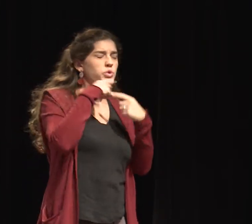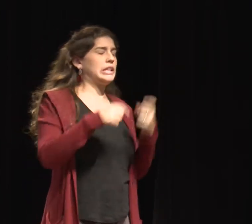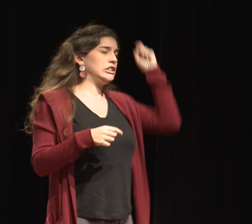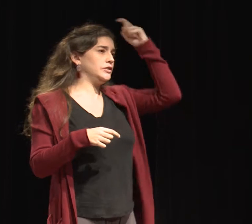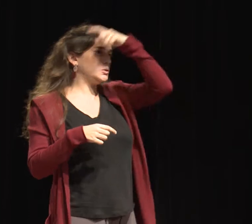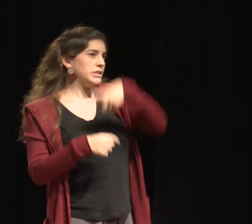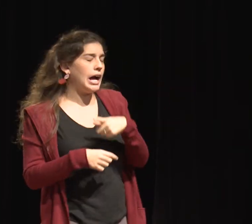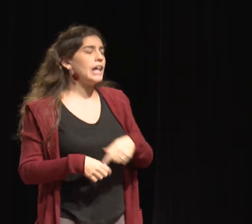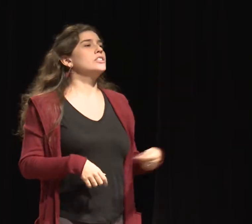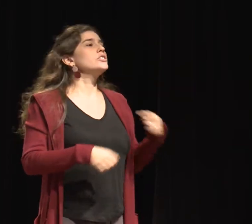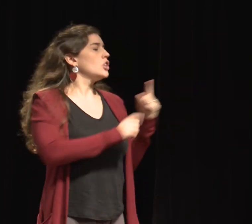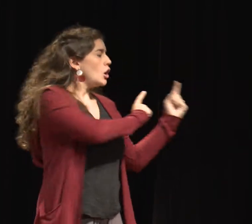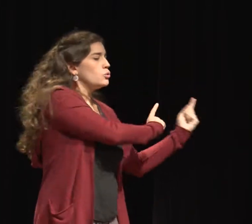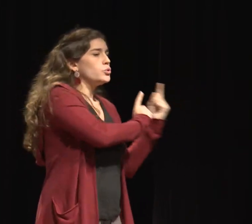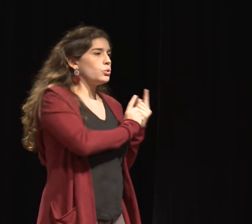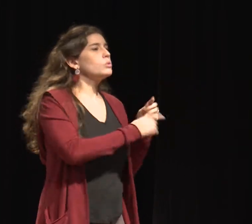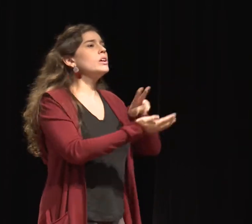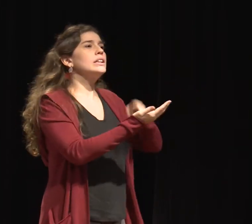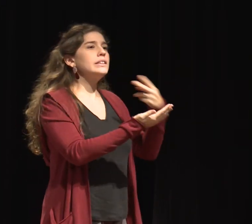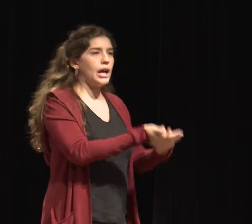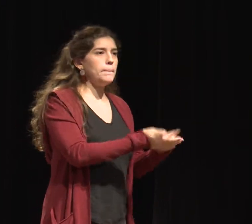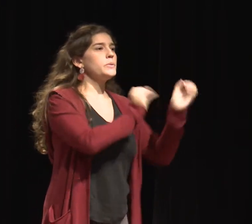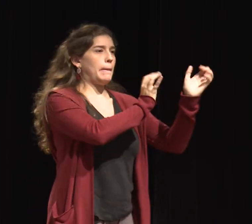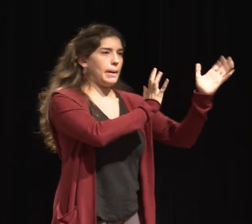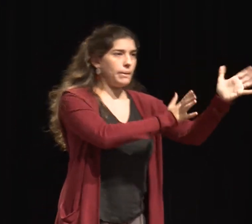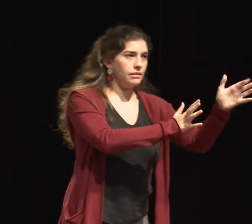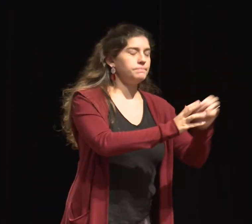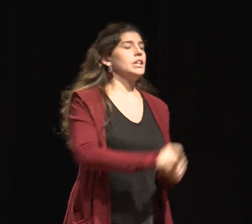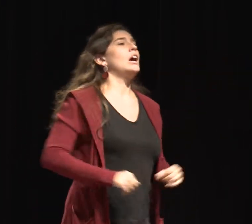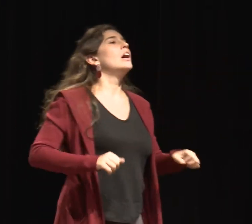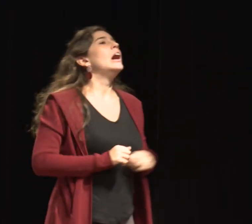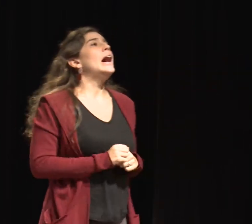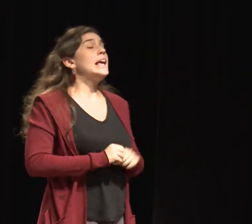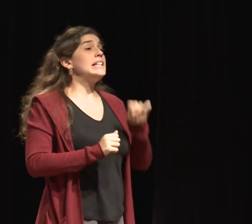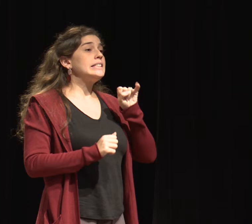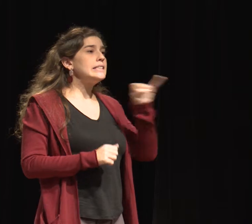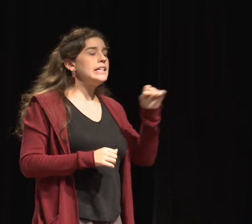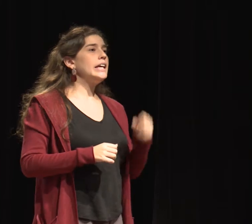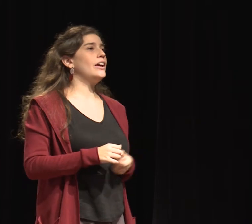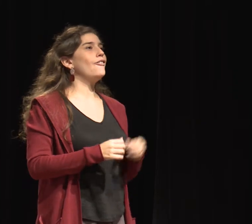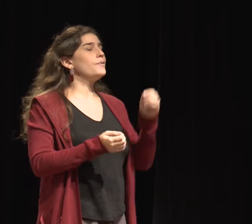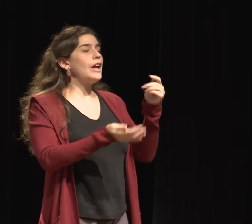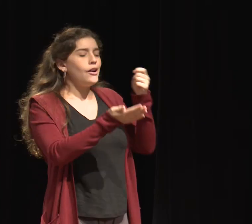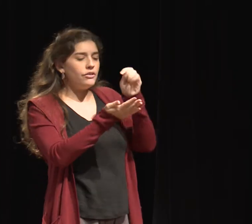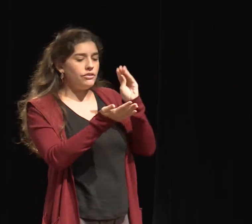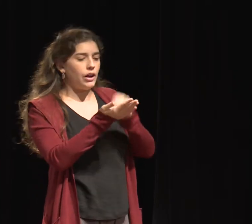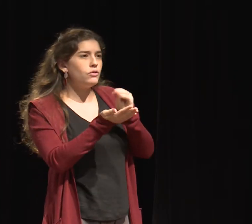E tinha uma equipe, né, que eu tinha dúvidas, eu sempre, se eu tivesse dúvidas, né, eu perguntava,